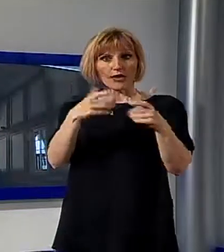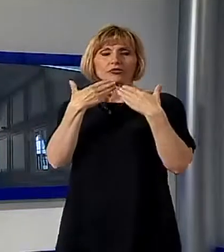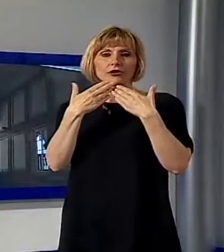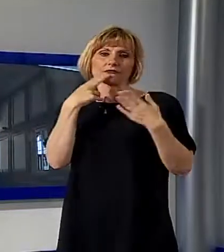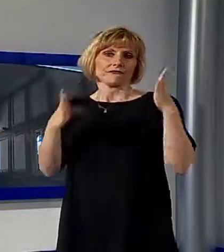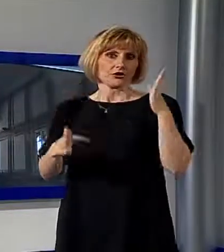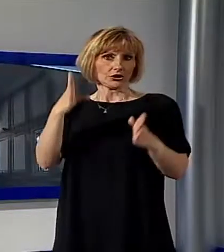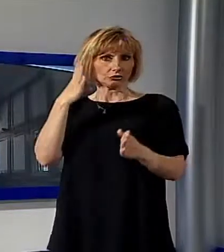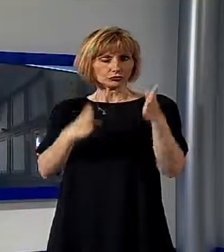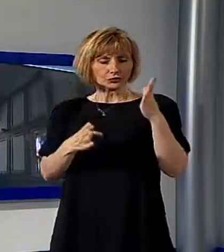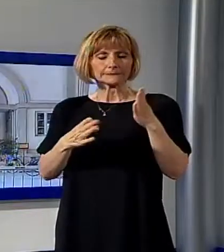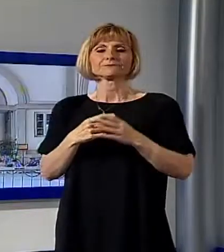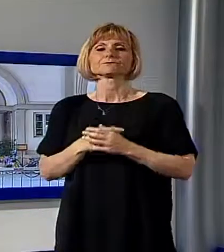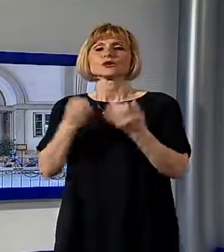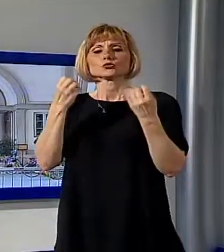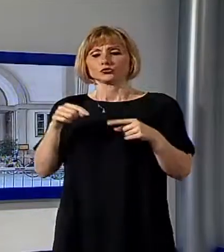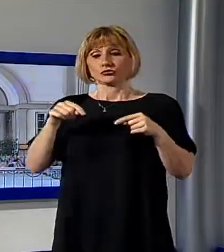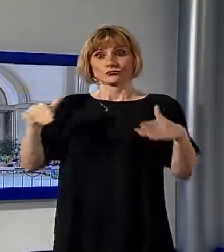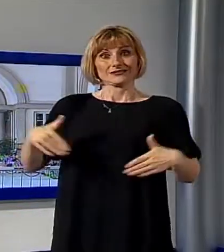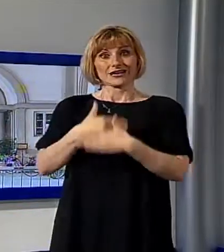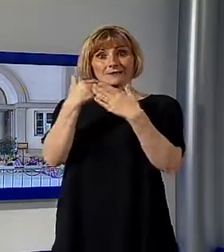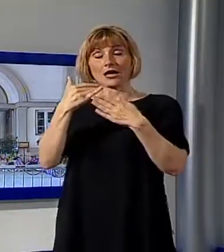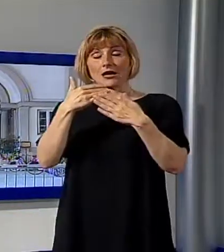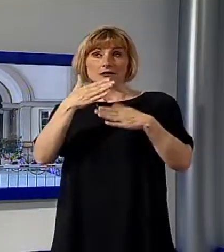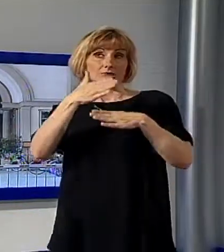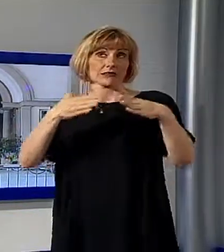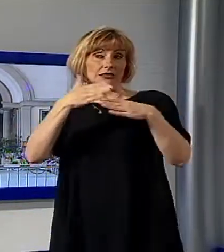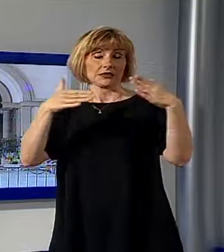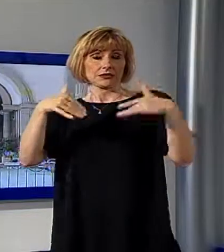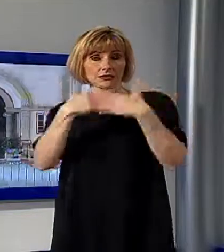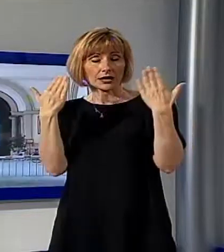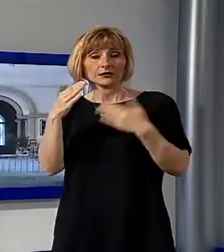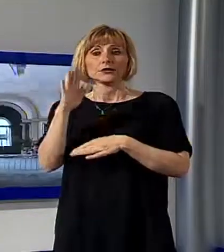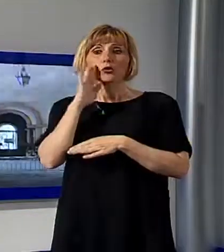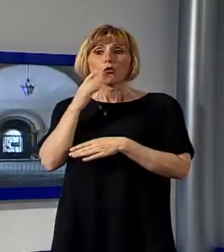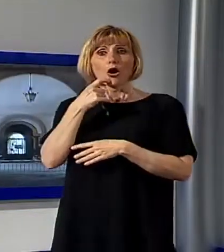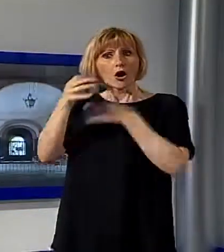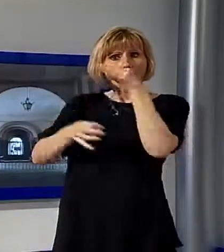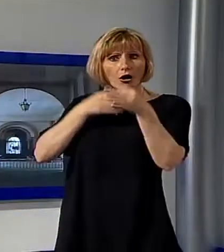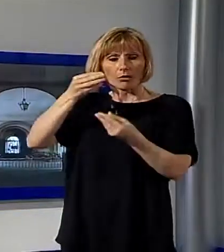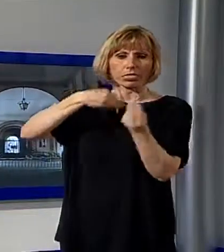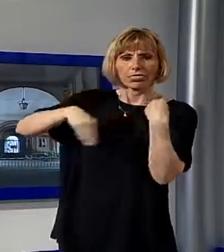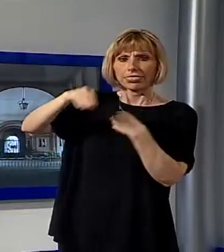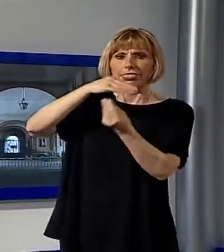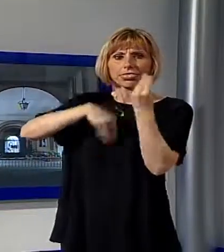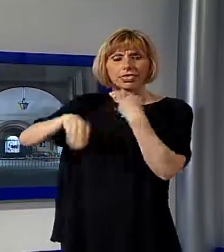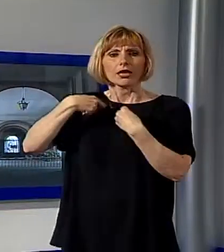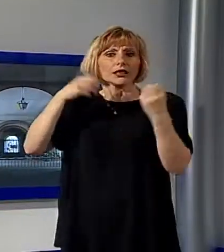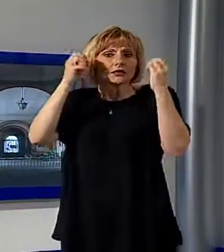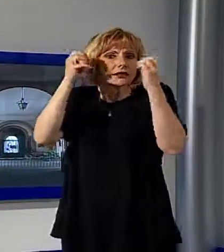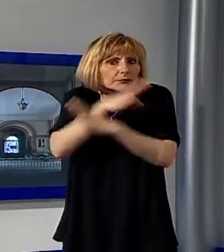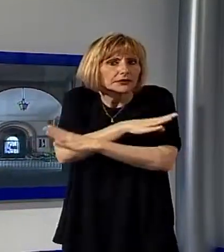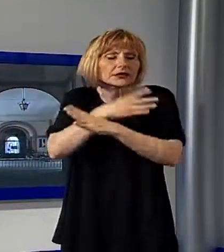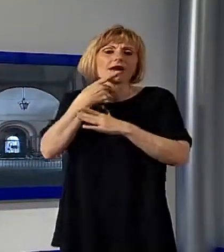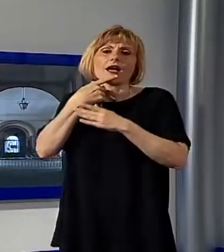municipale. Il fatto è avvenuto a metà mattina. Bloccato dagli agenti, l'uomo si sarebbe difeso dicendo di essersi dimenticato